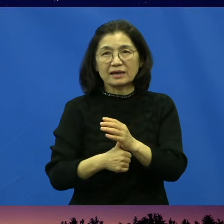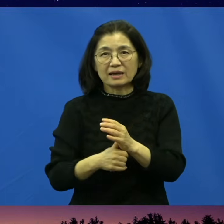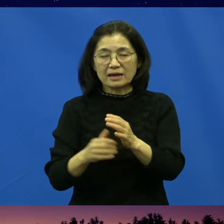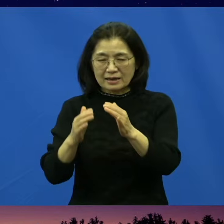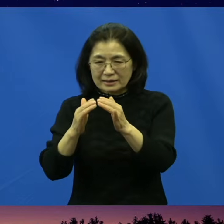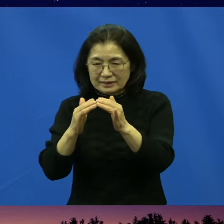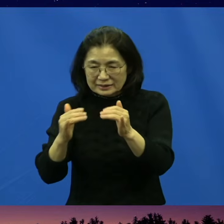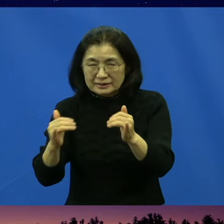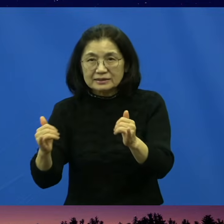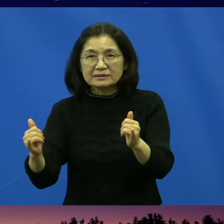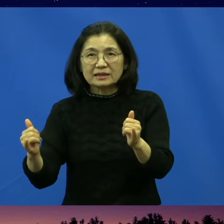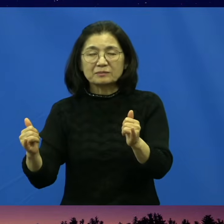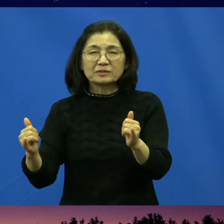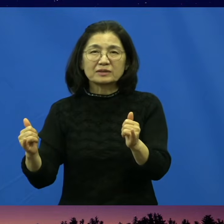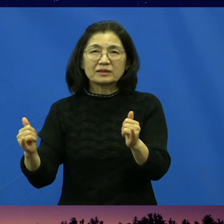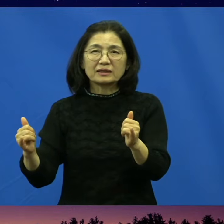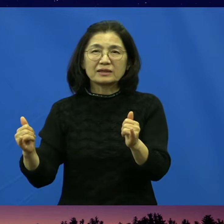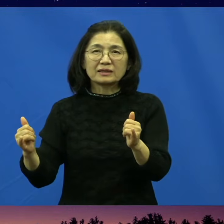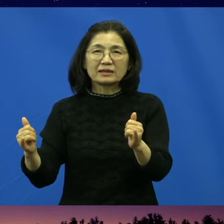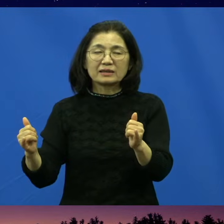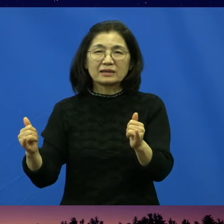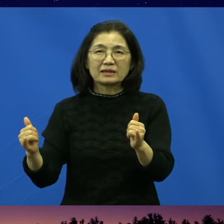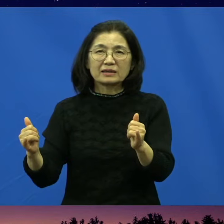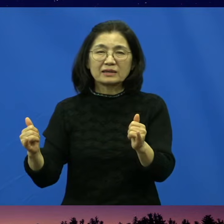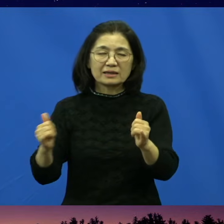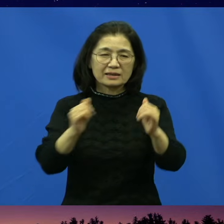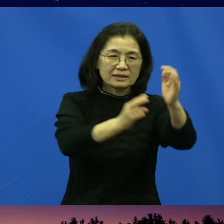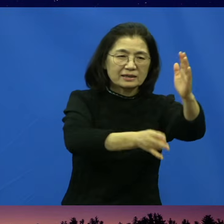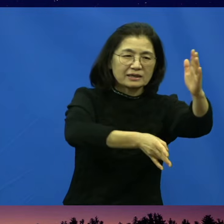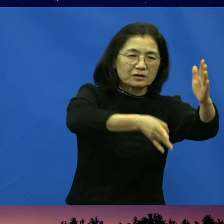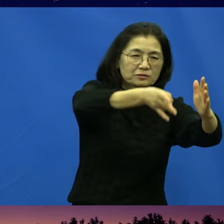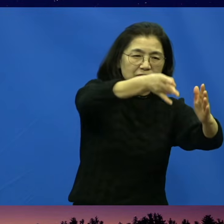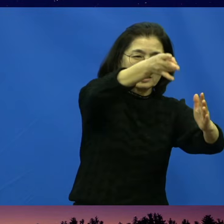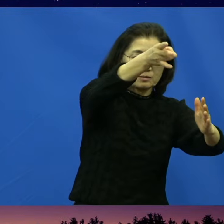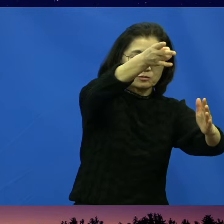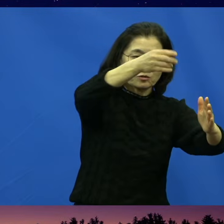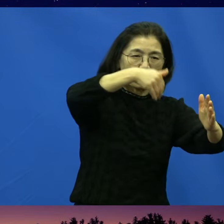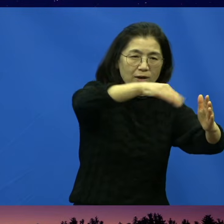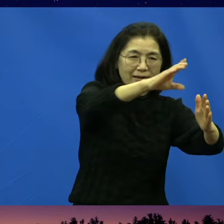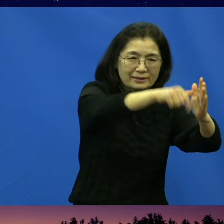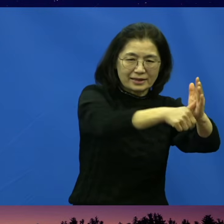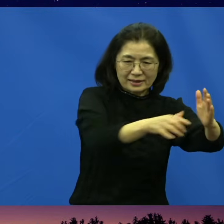사람들은 그 주머니를 두둑히 해서 그렇게 예루살렘으로 가고 있는 길입니다.